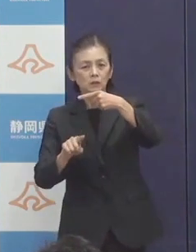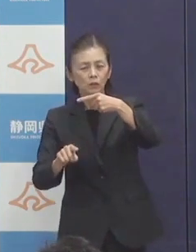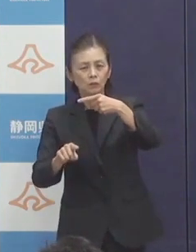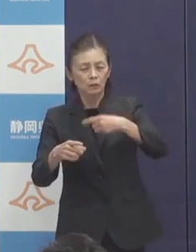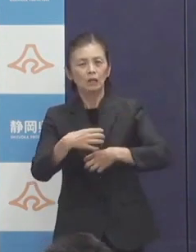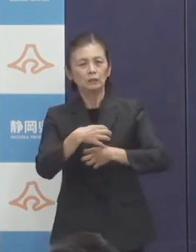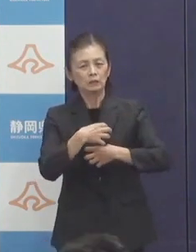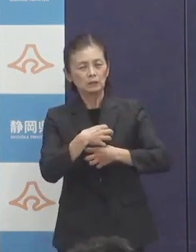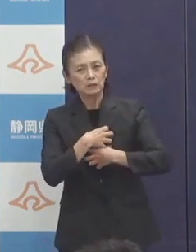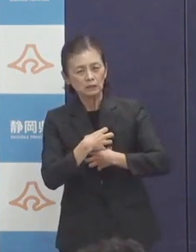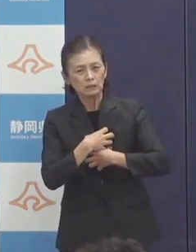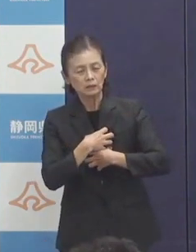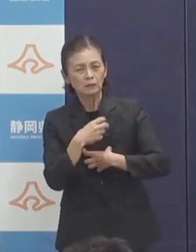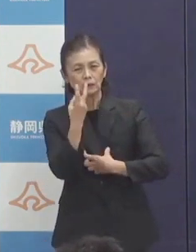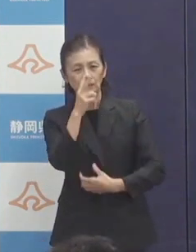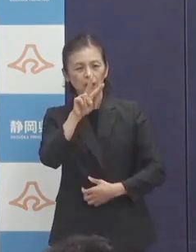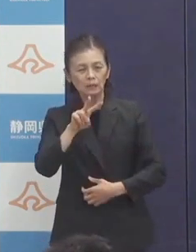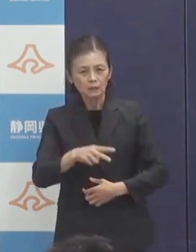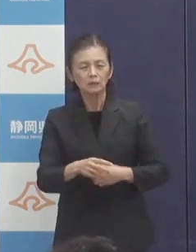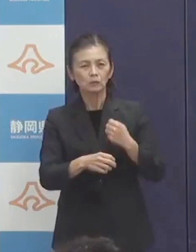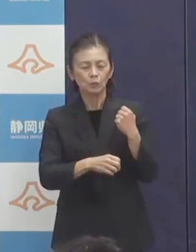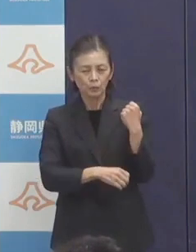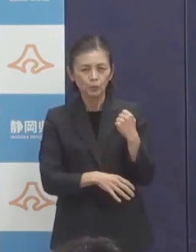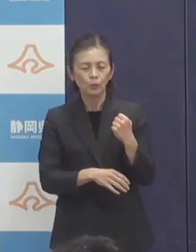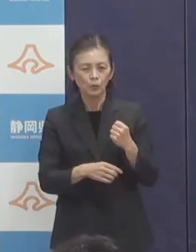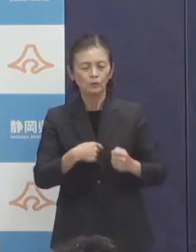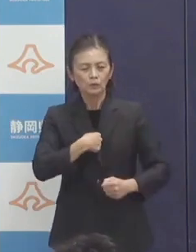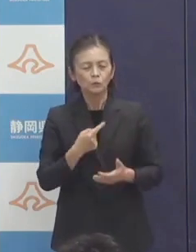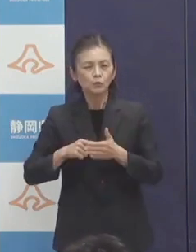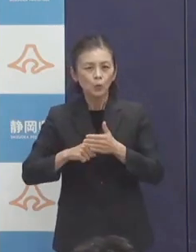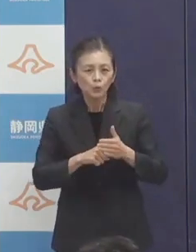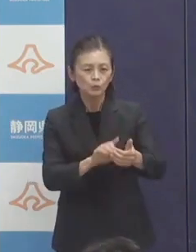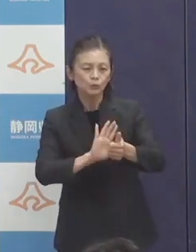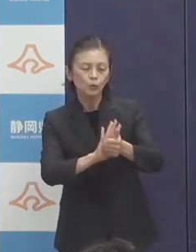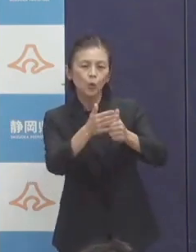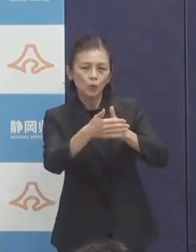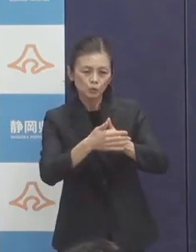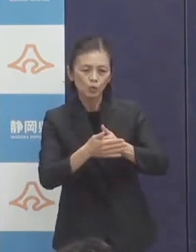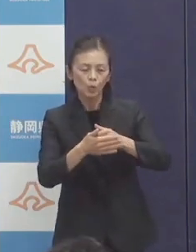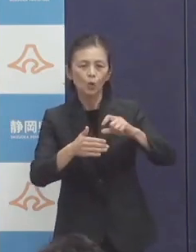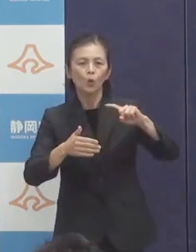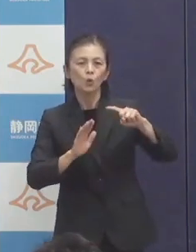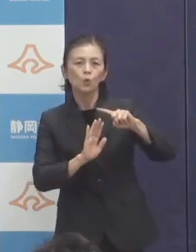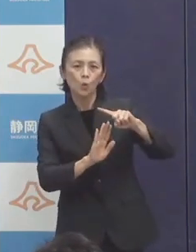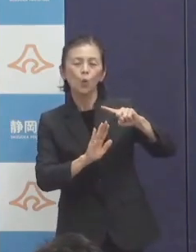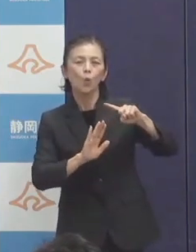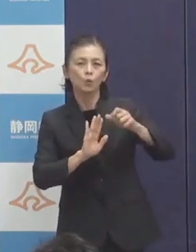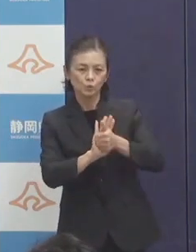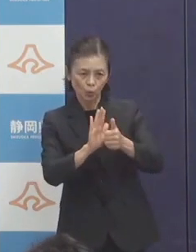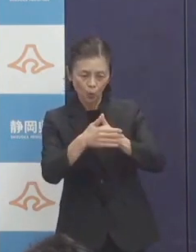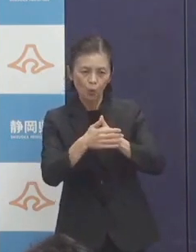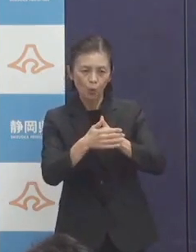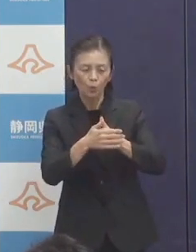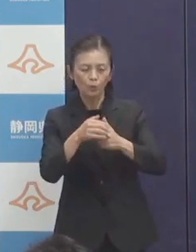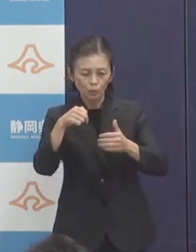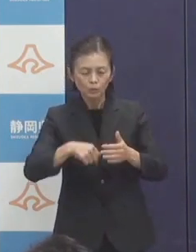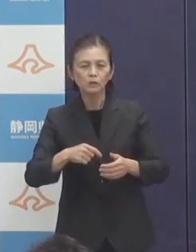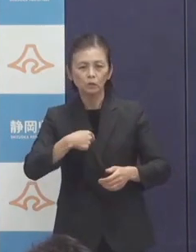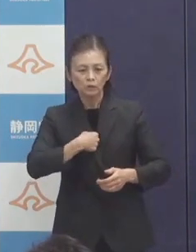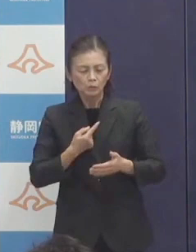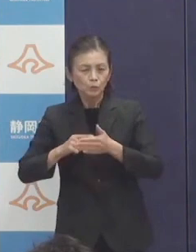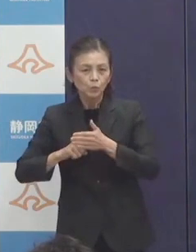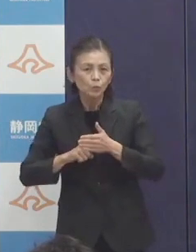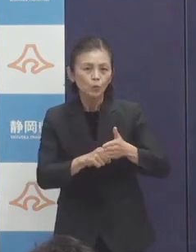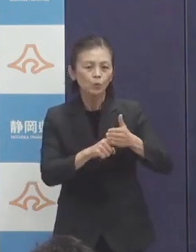管理の基礎でございます、自助、共助、公助、この中で自助に関わる、感染症